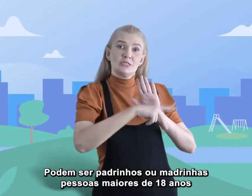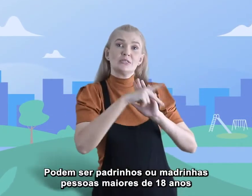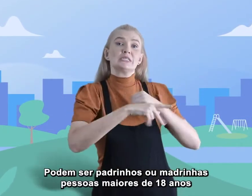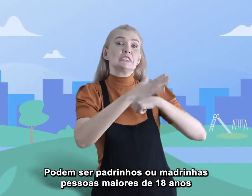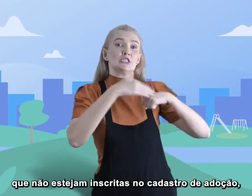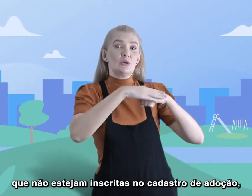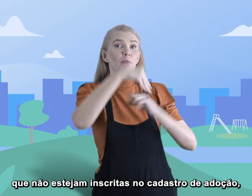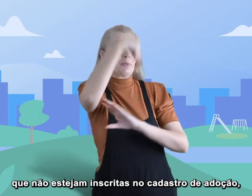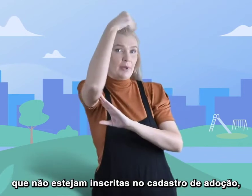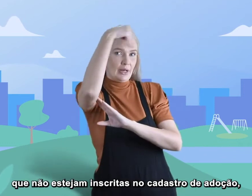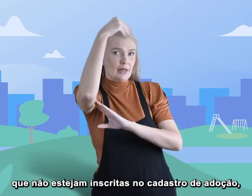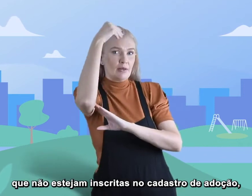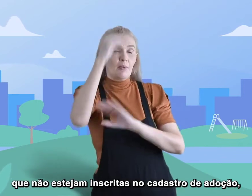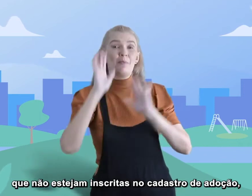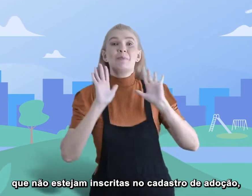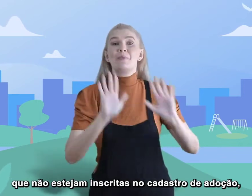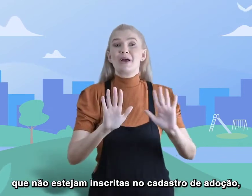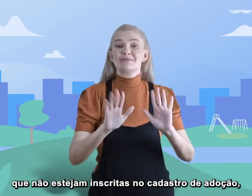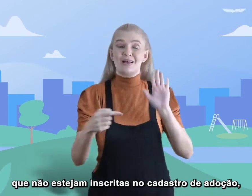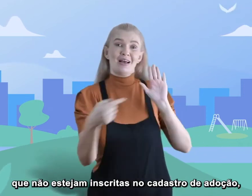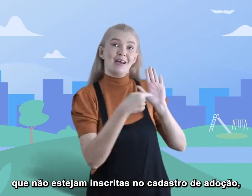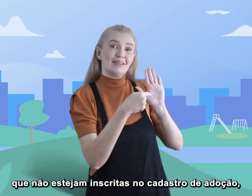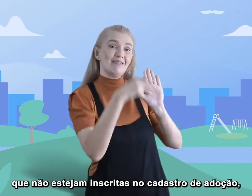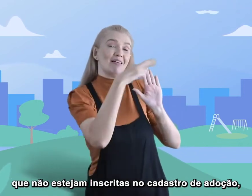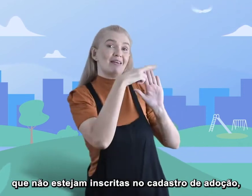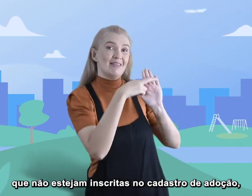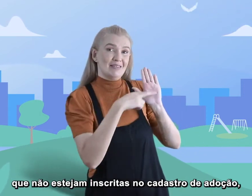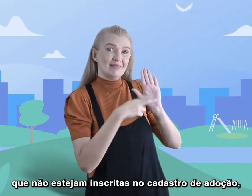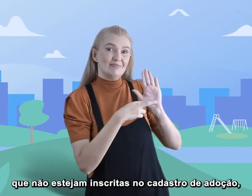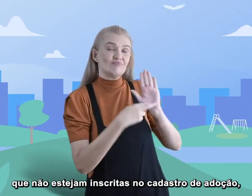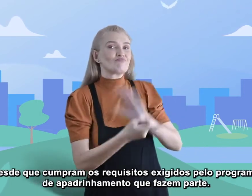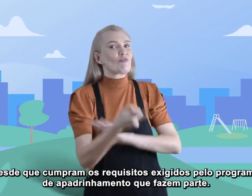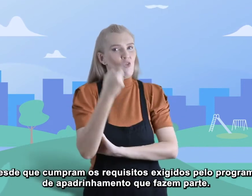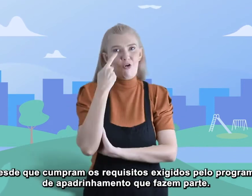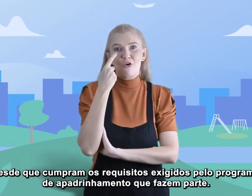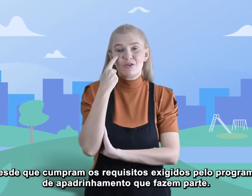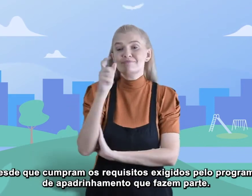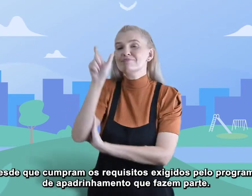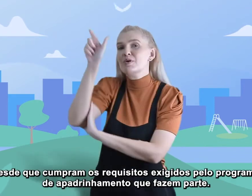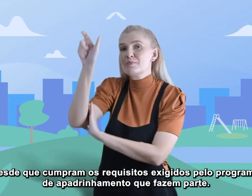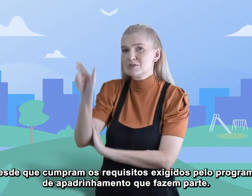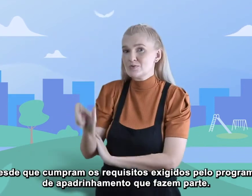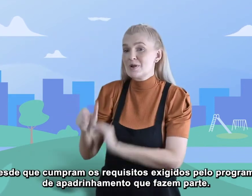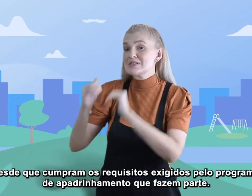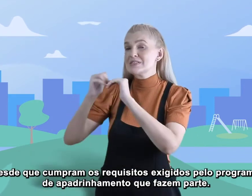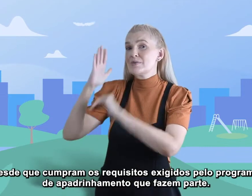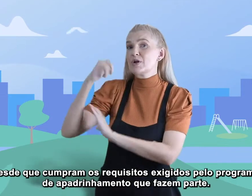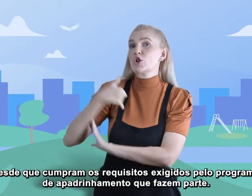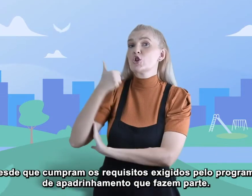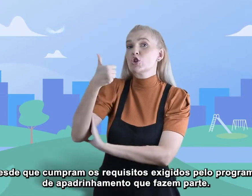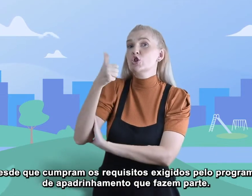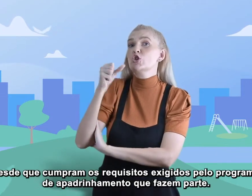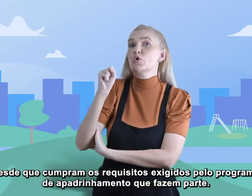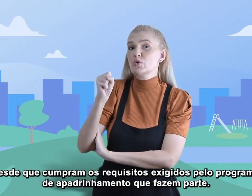anos que não estejam inscritas no cadastro de adoção, desde que cumpram os requisitos exigidos pelo programa